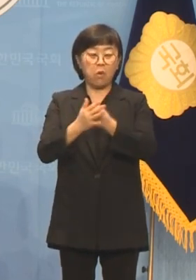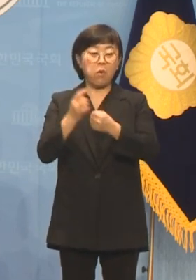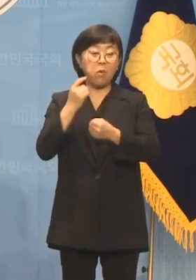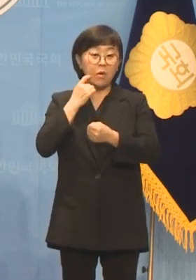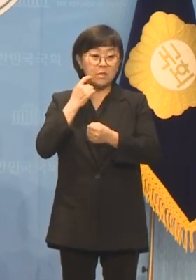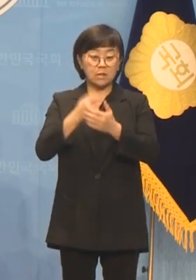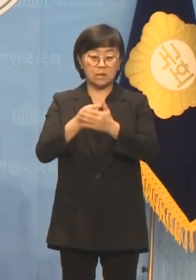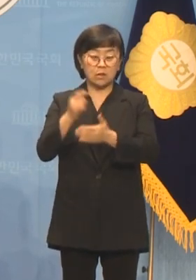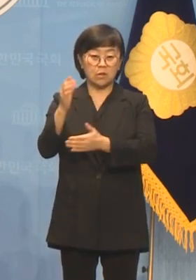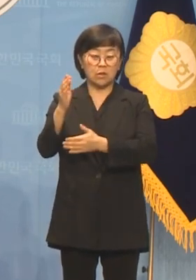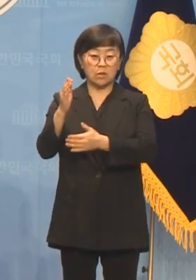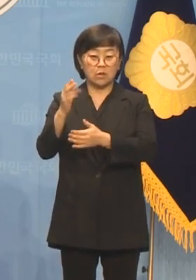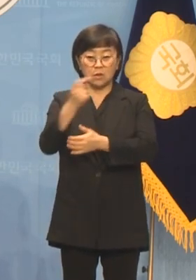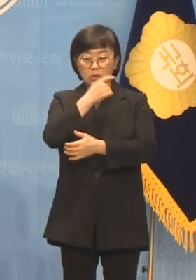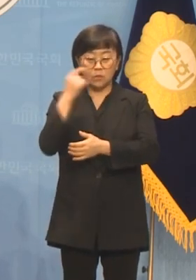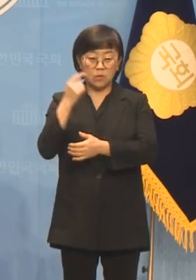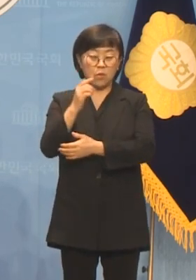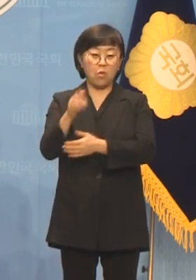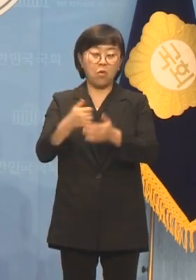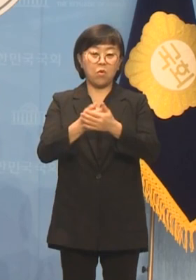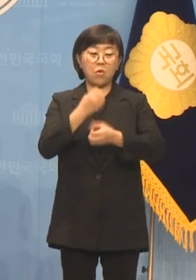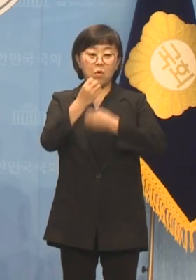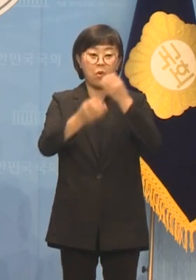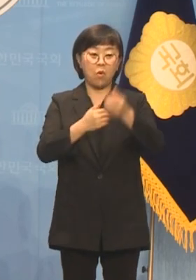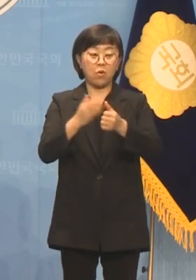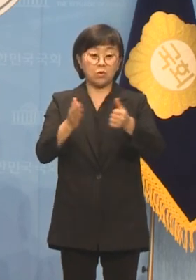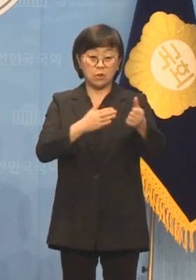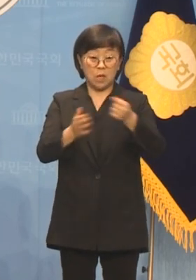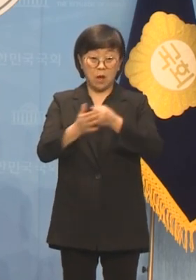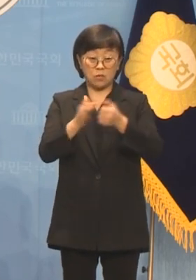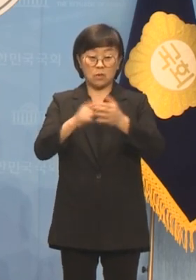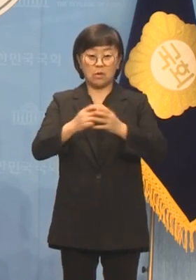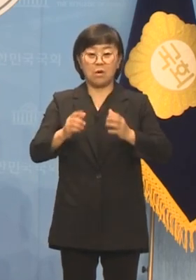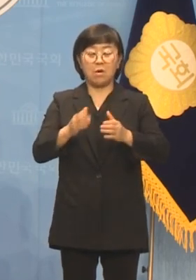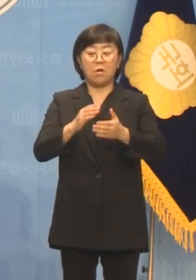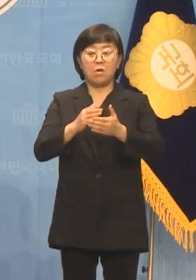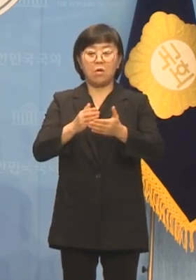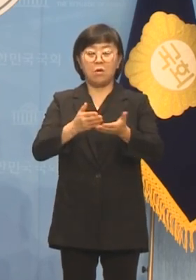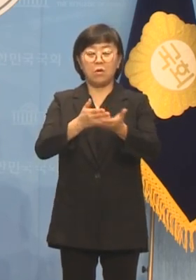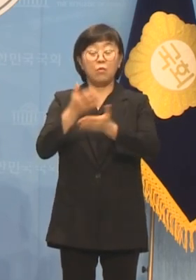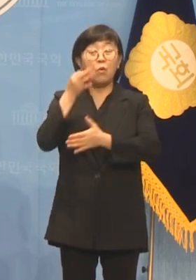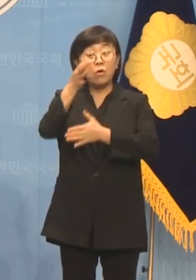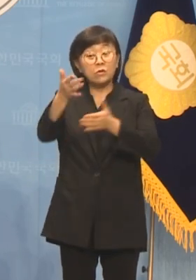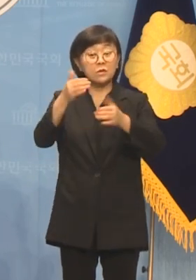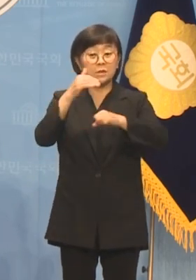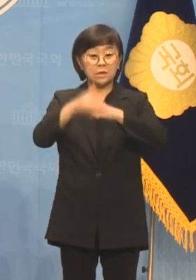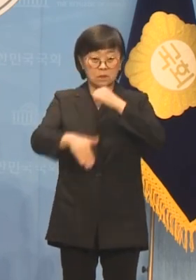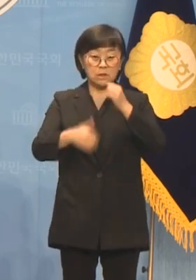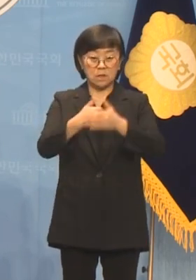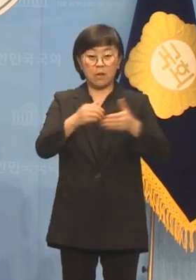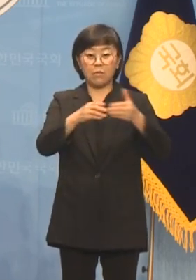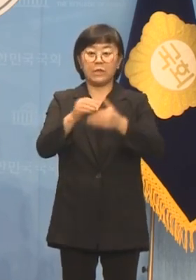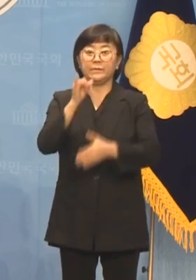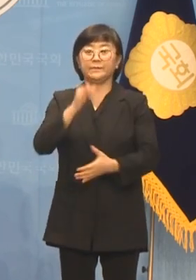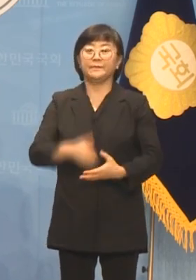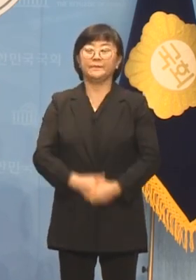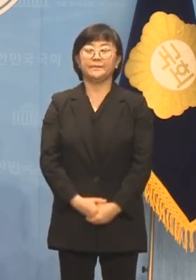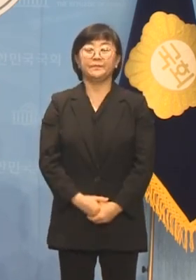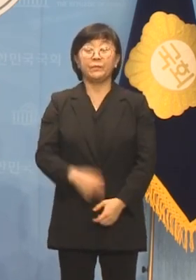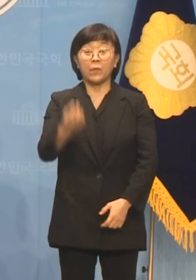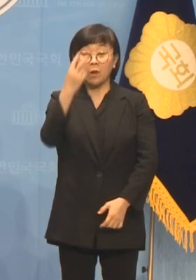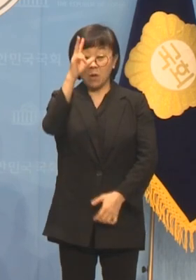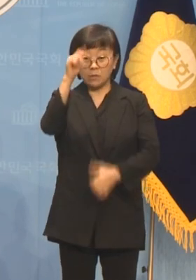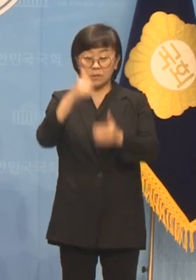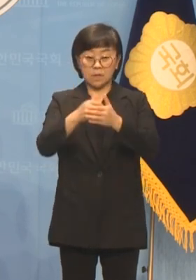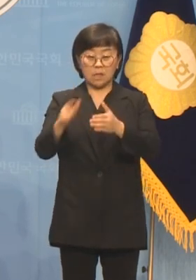조작하고 그리고 언론 플레이로 재판을 유리한 국면으로 끌고 가는 것에 불과합니다. 검찰의